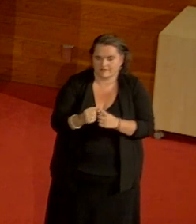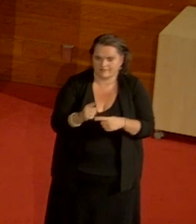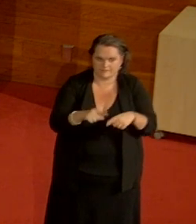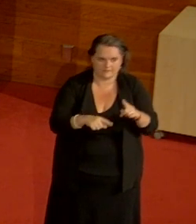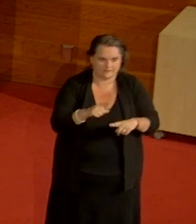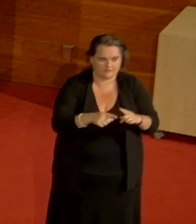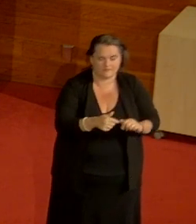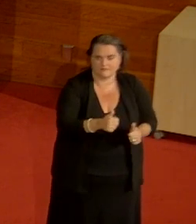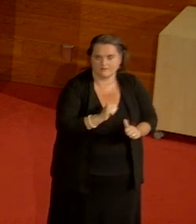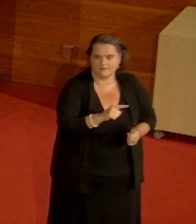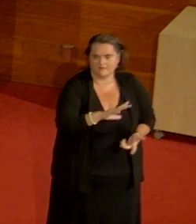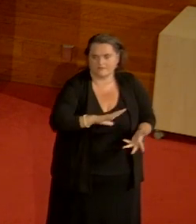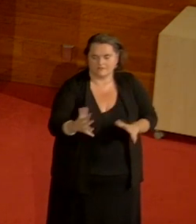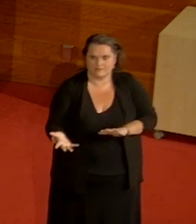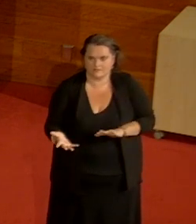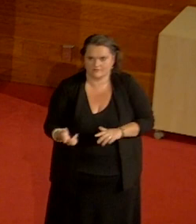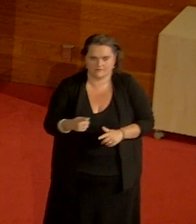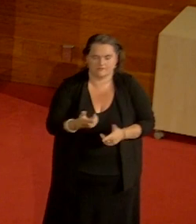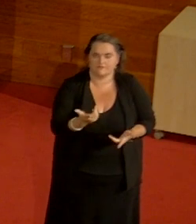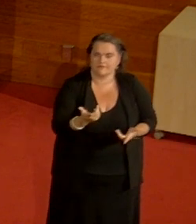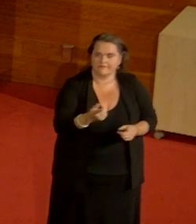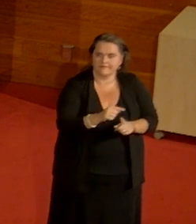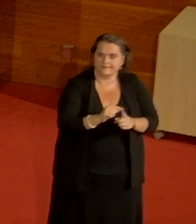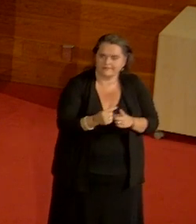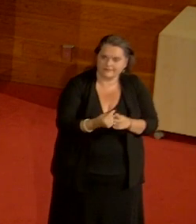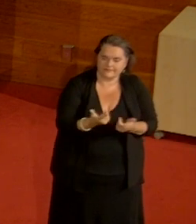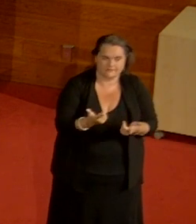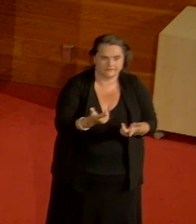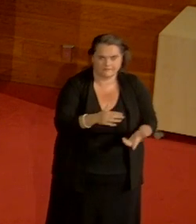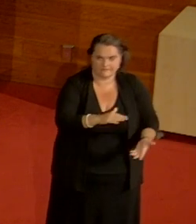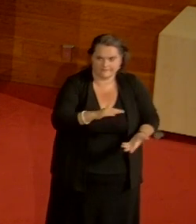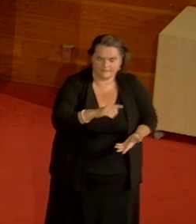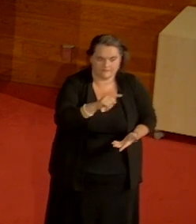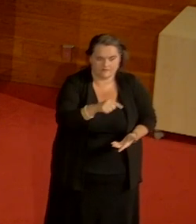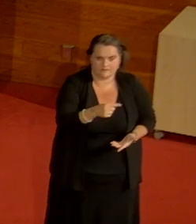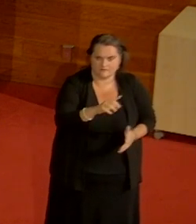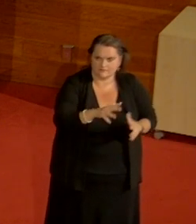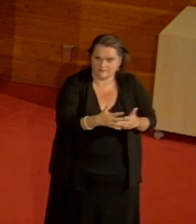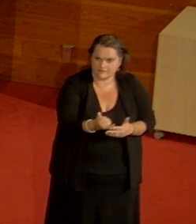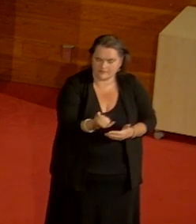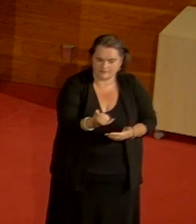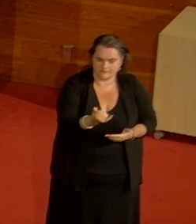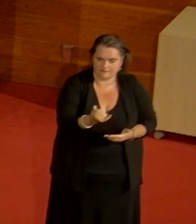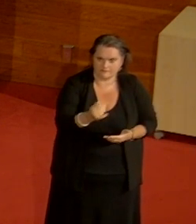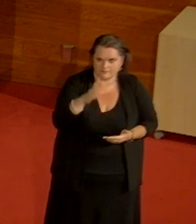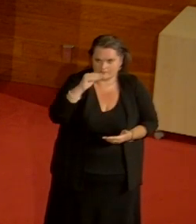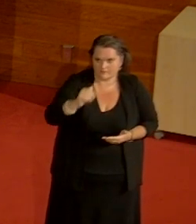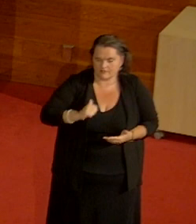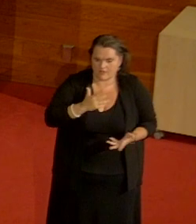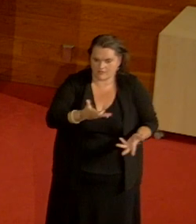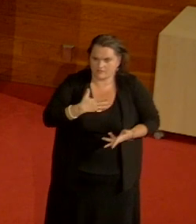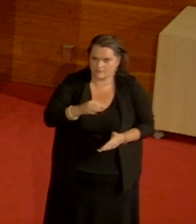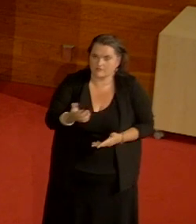datos están tanto en internet en muchas de ellas y la Inteligencia artificial los puede ayudar pero es una información que ya la tenemos